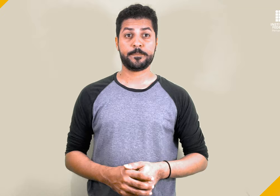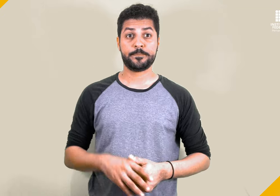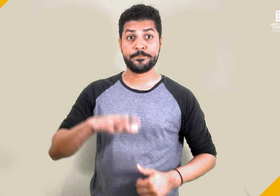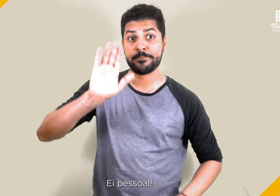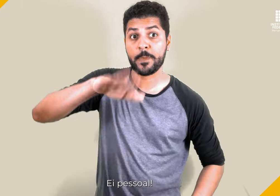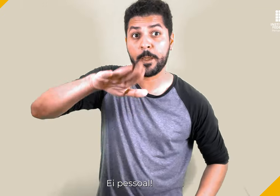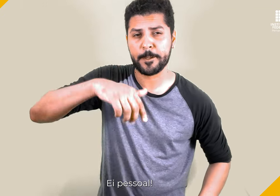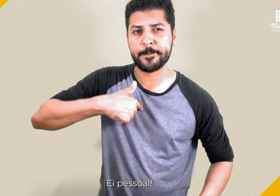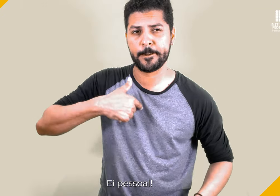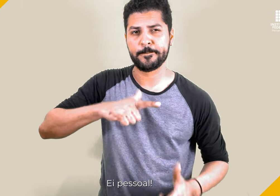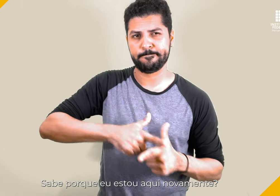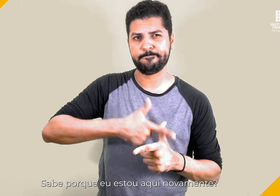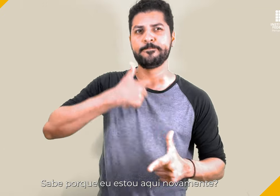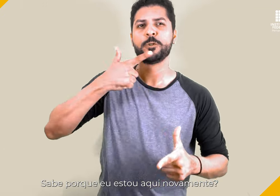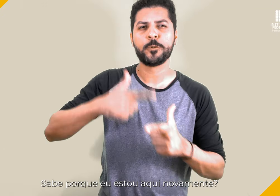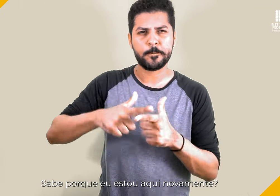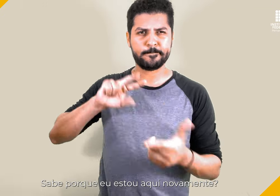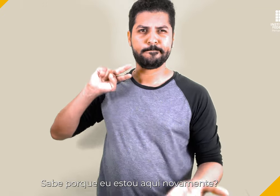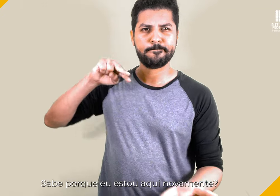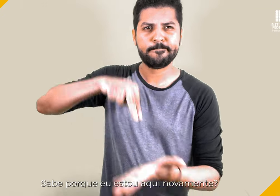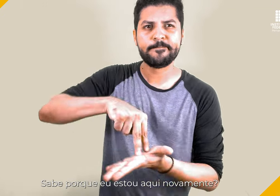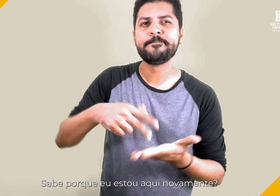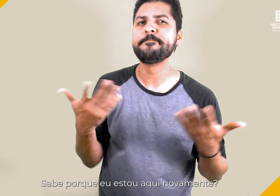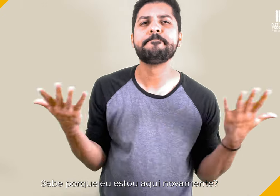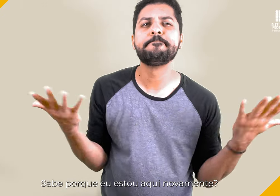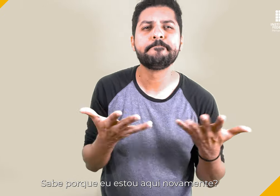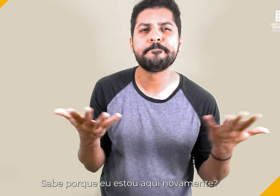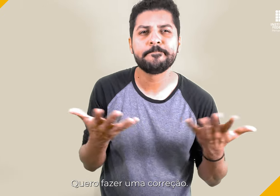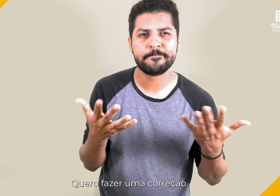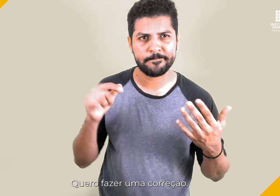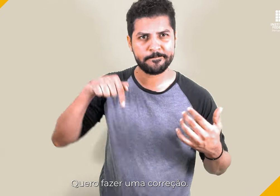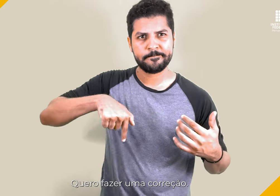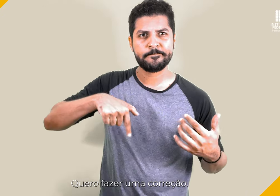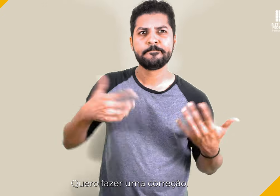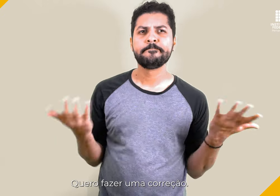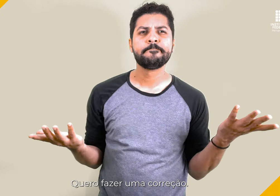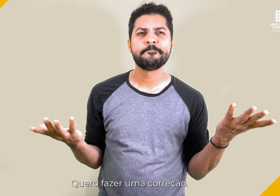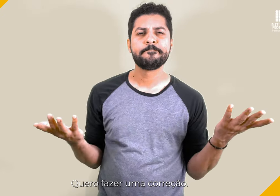Ei, pessoal! Sabe por que eu estou aqui novamente? Quero fazer uma correção.